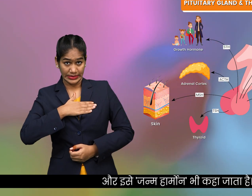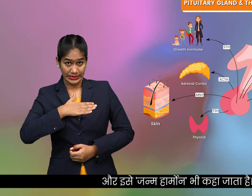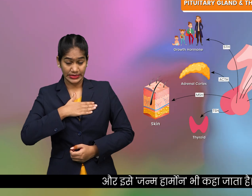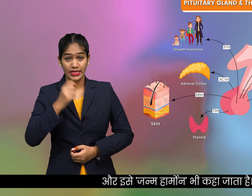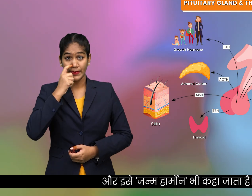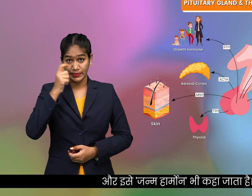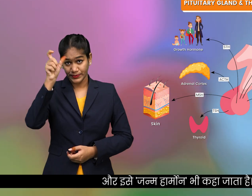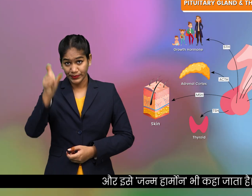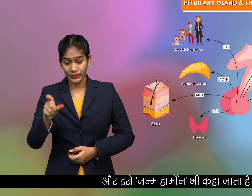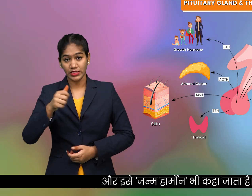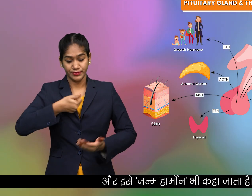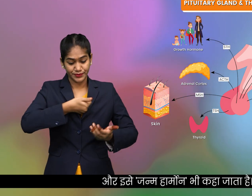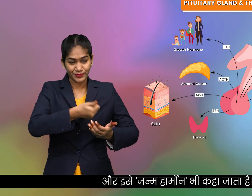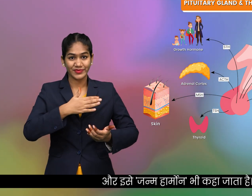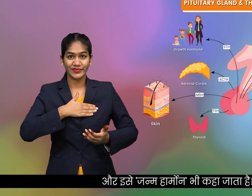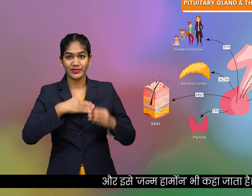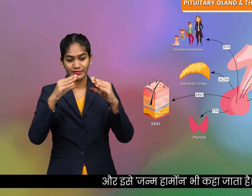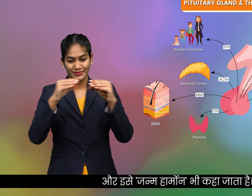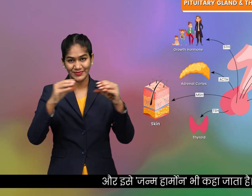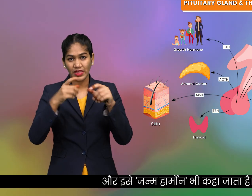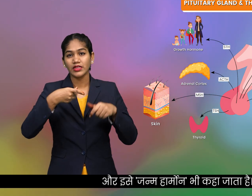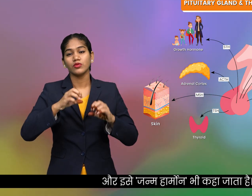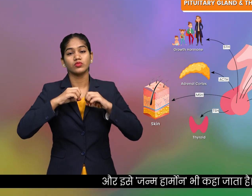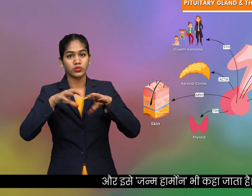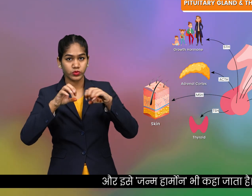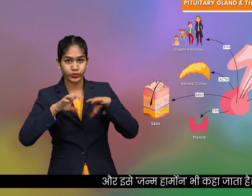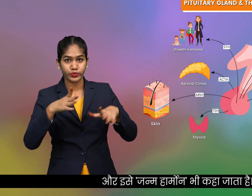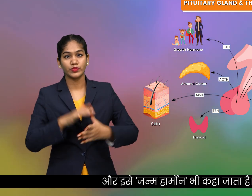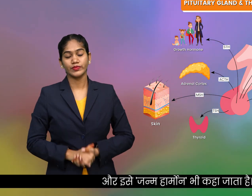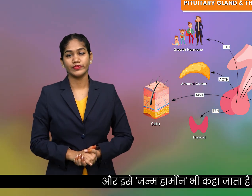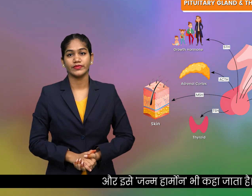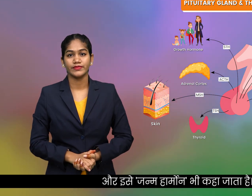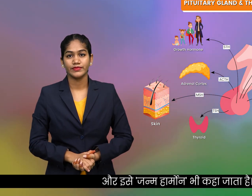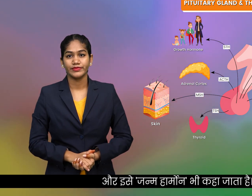और इसे जन्म हार्मोन भी कहा जाता है।